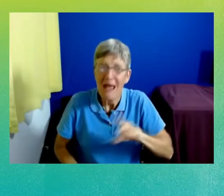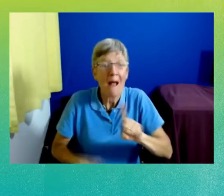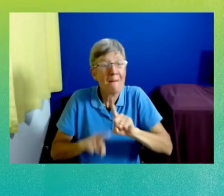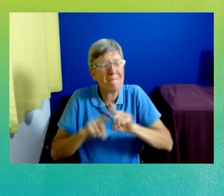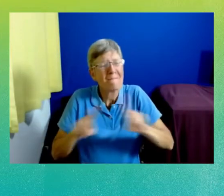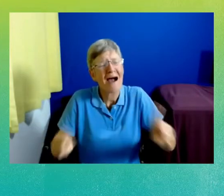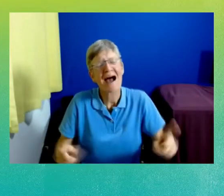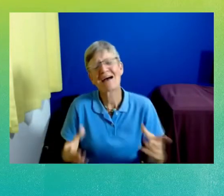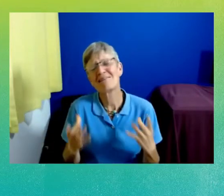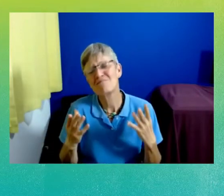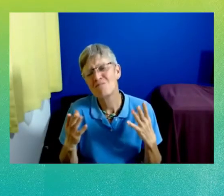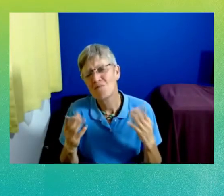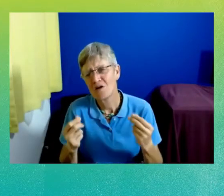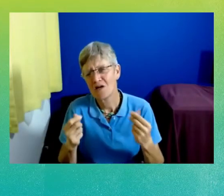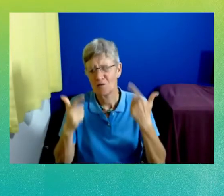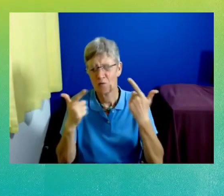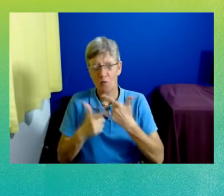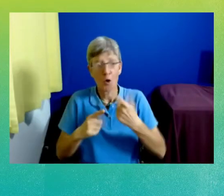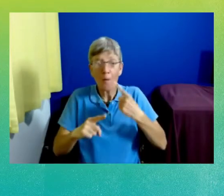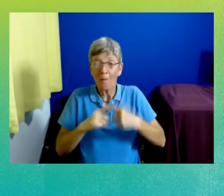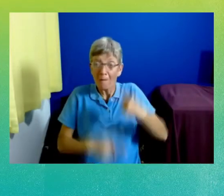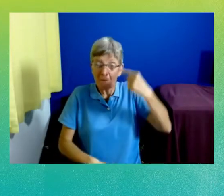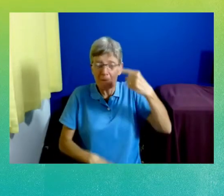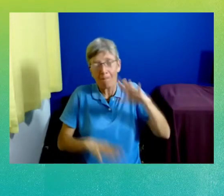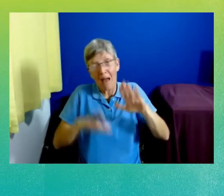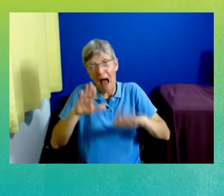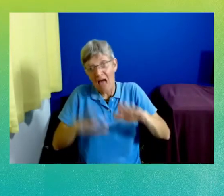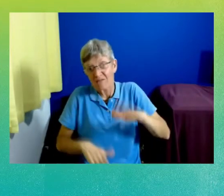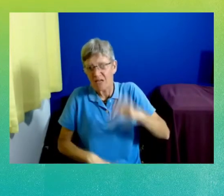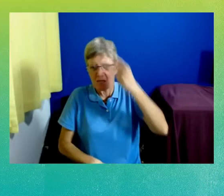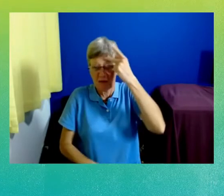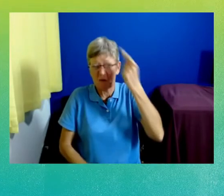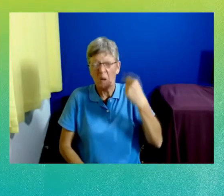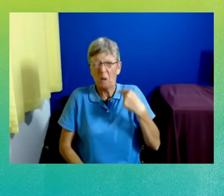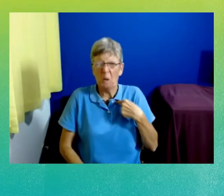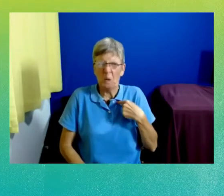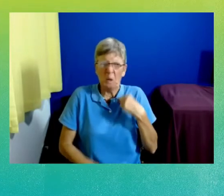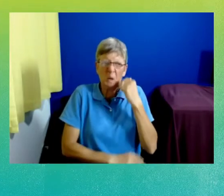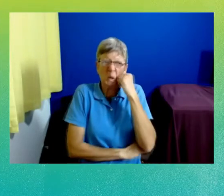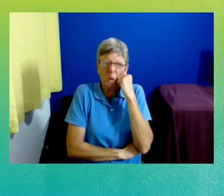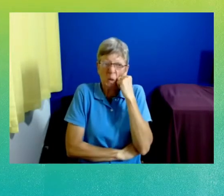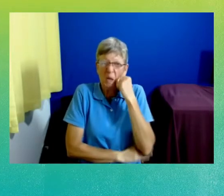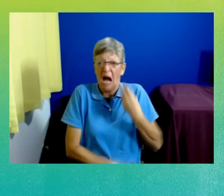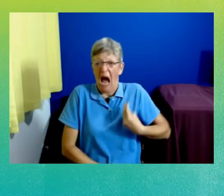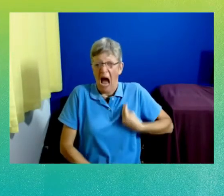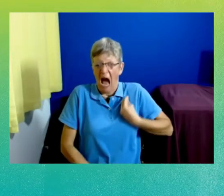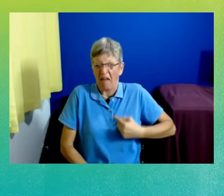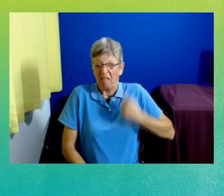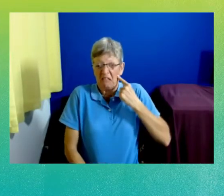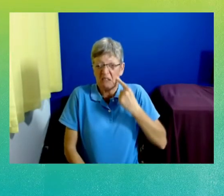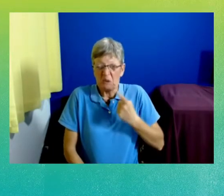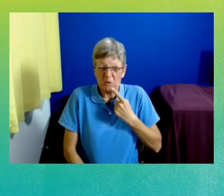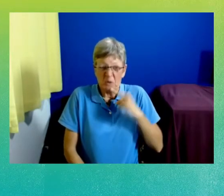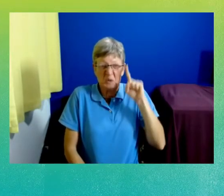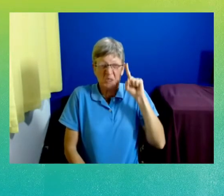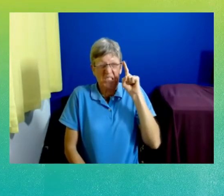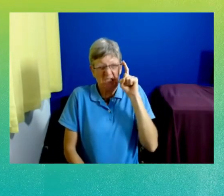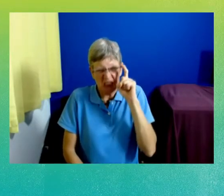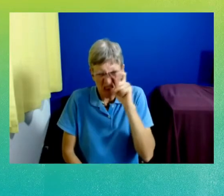a criança, todo com esse movimento, como eu fiz agora, a criança, ela assiste, né?